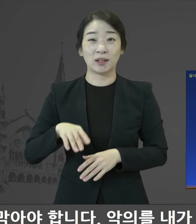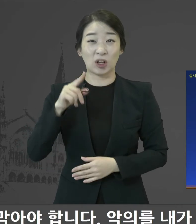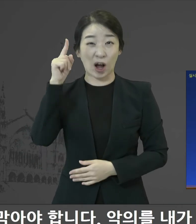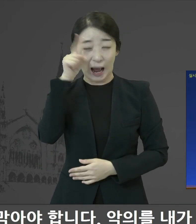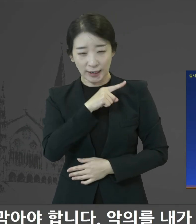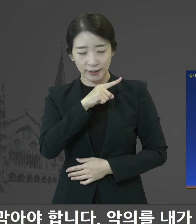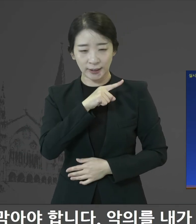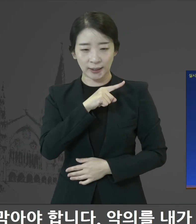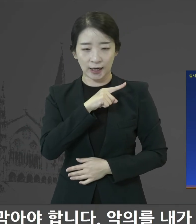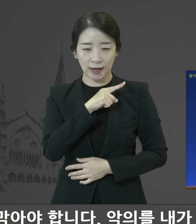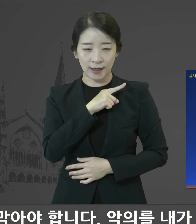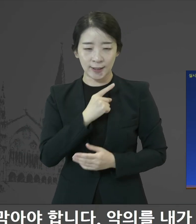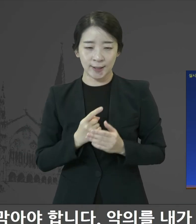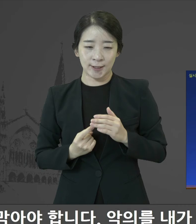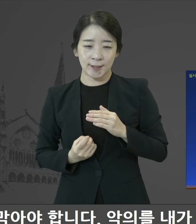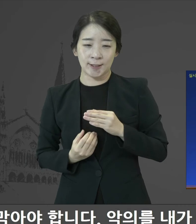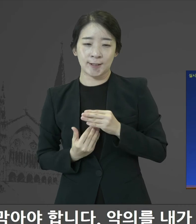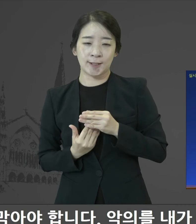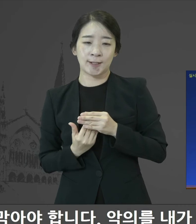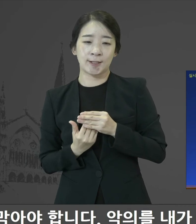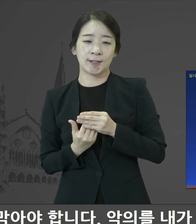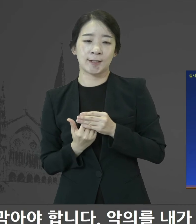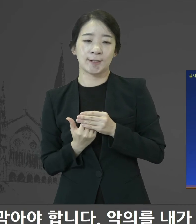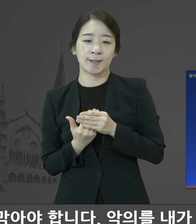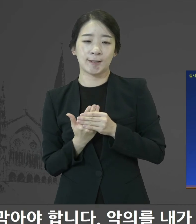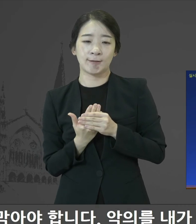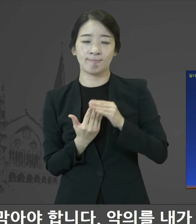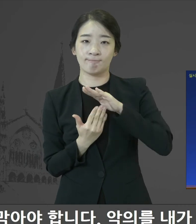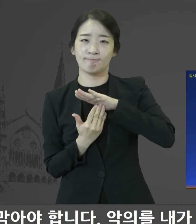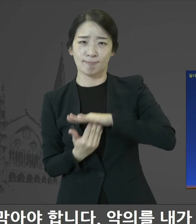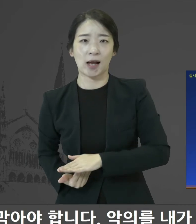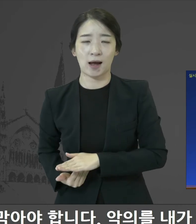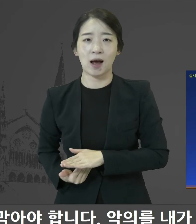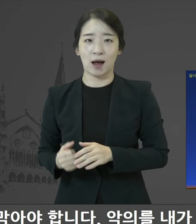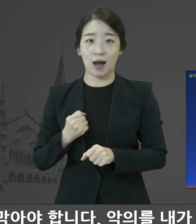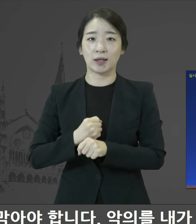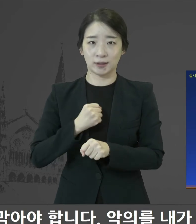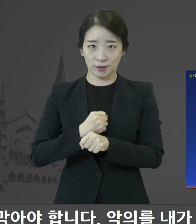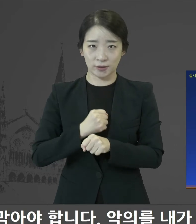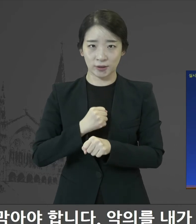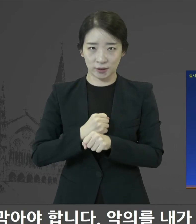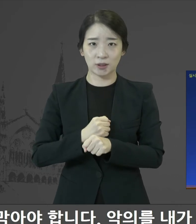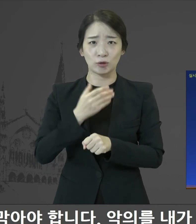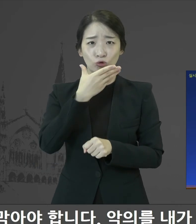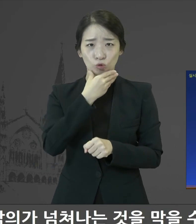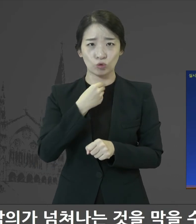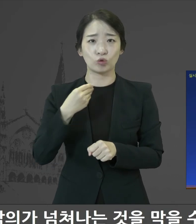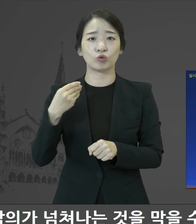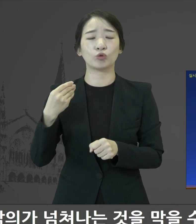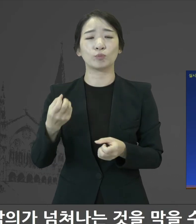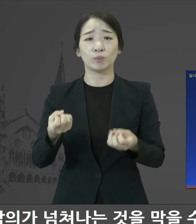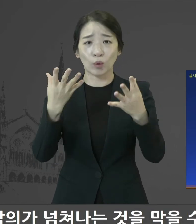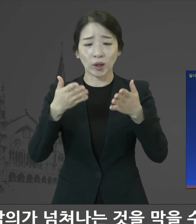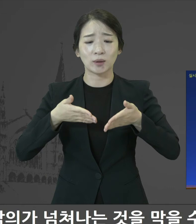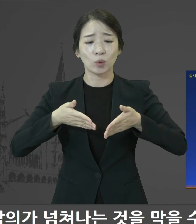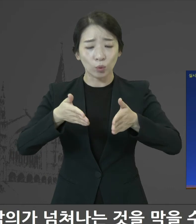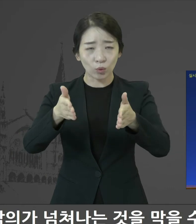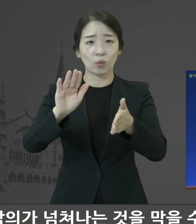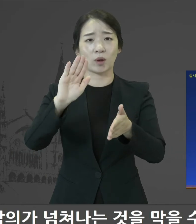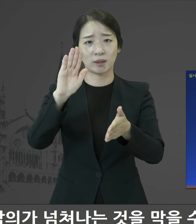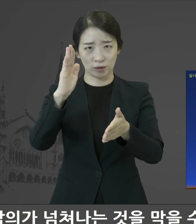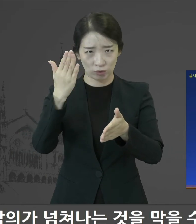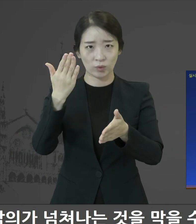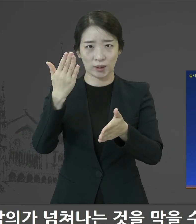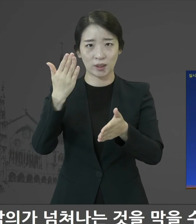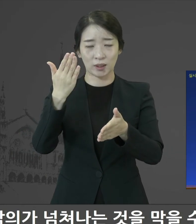악의가 넘쳐나는 것을 막을 수 있는 성도가 축복의 통로가 될 수 있고 선한 영향력을 미칠 수 있는 그런